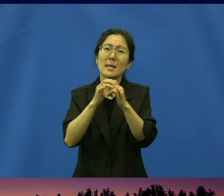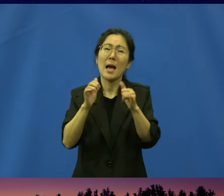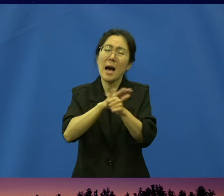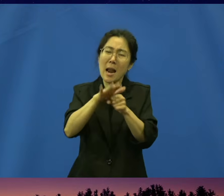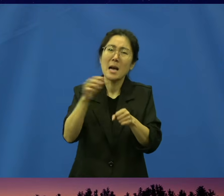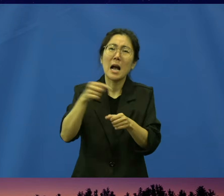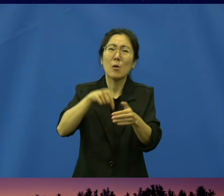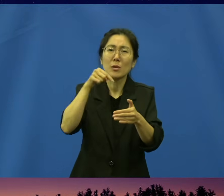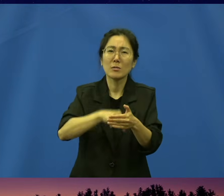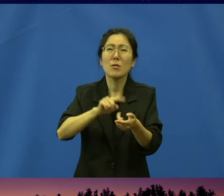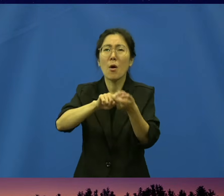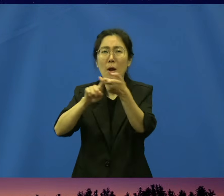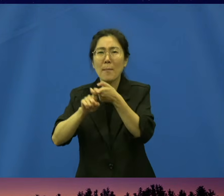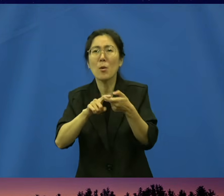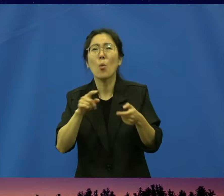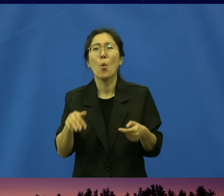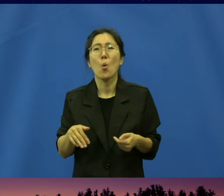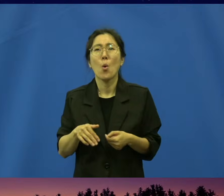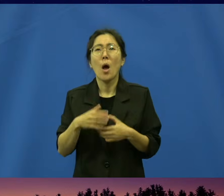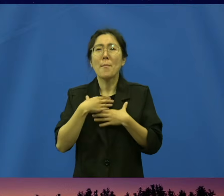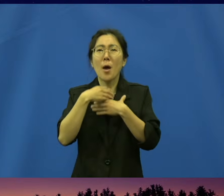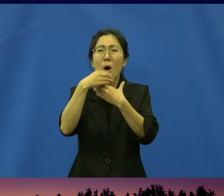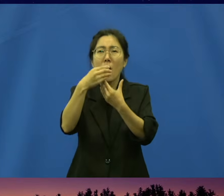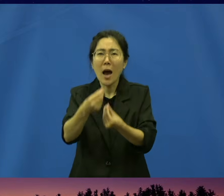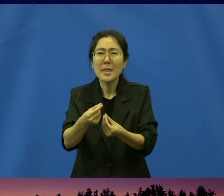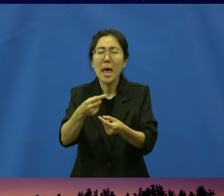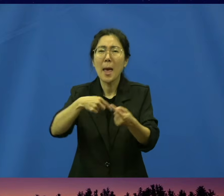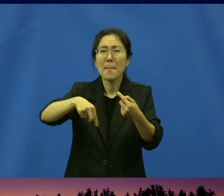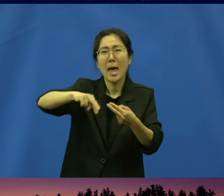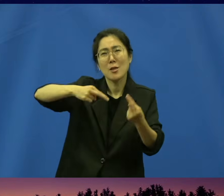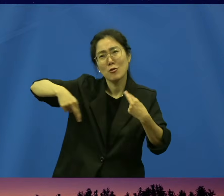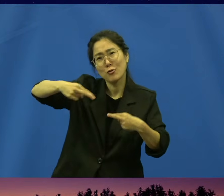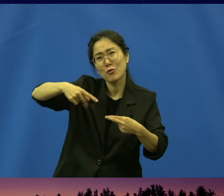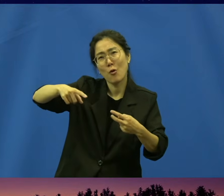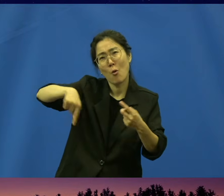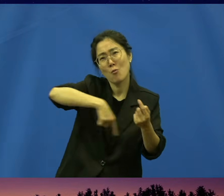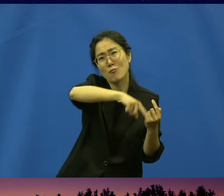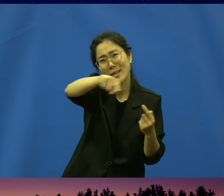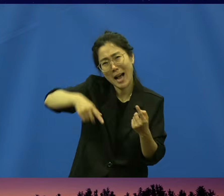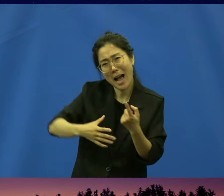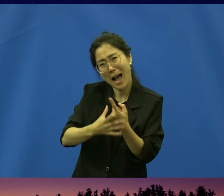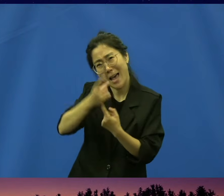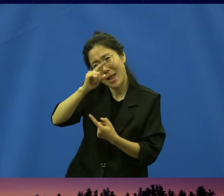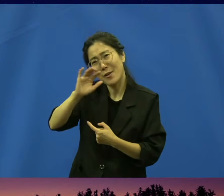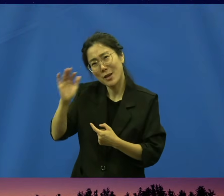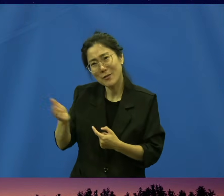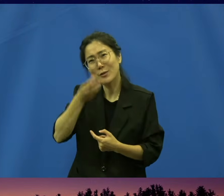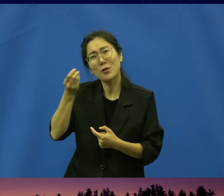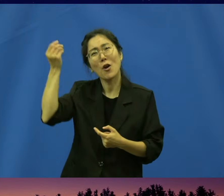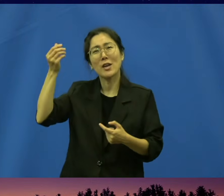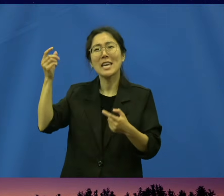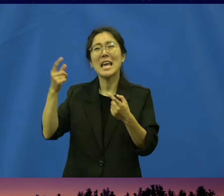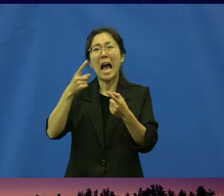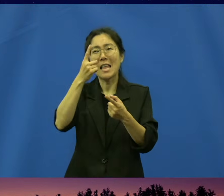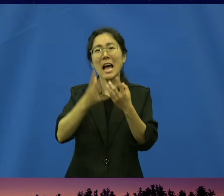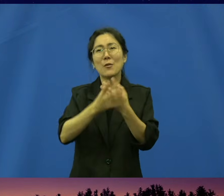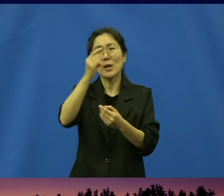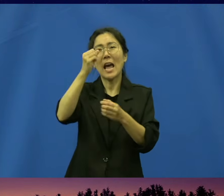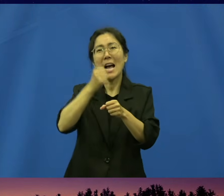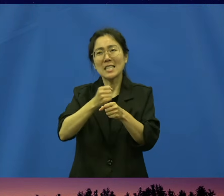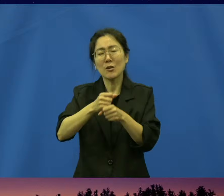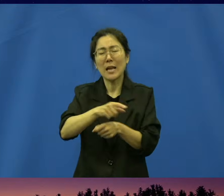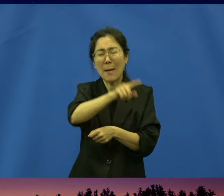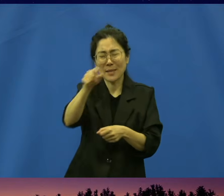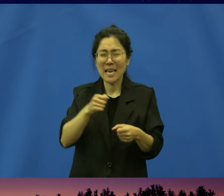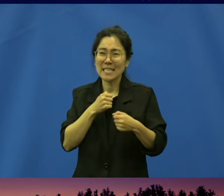용납하고 평안에 매는 줄로 성령이 하나 되게 하신 것을 힘써 지키라고 바울이